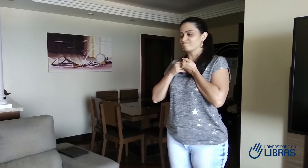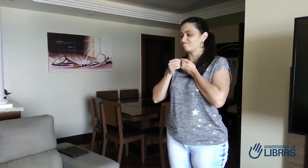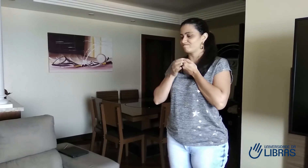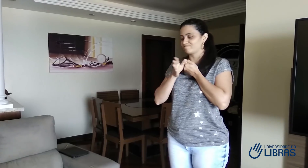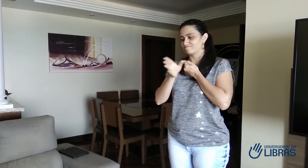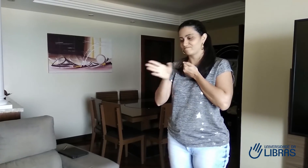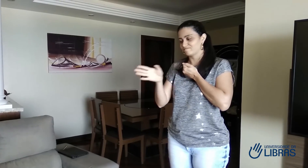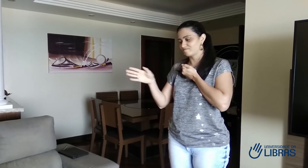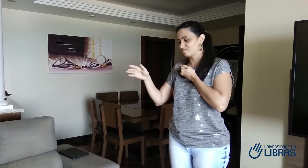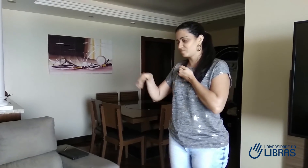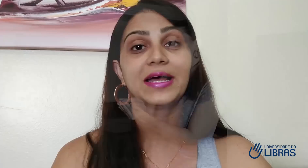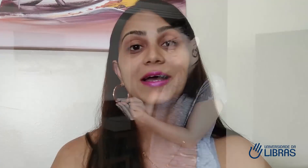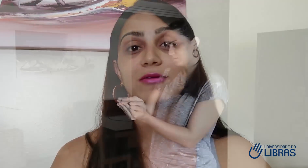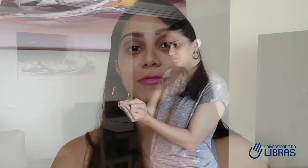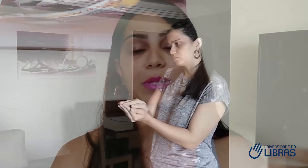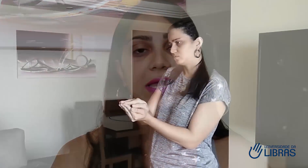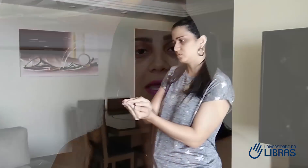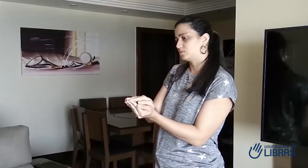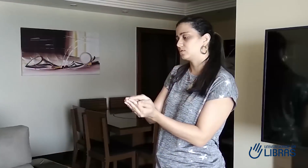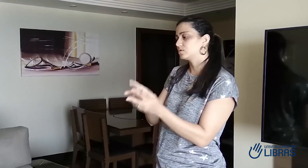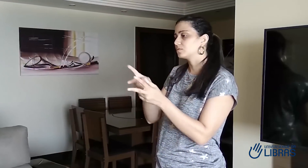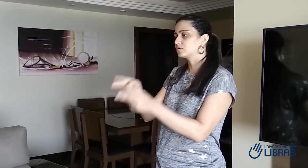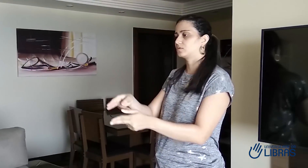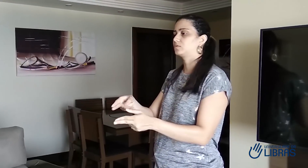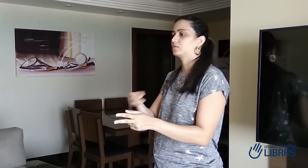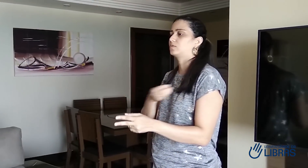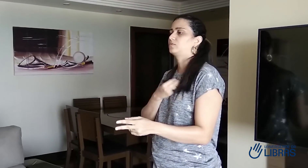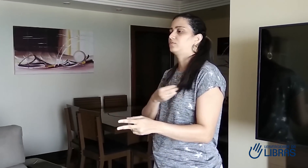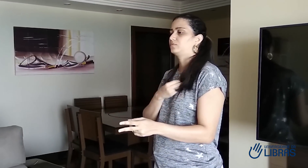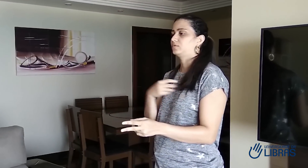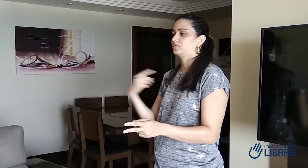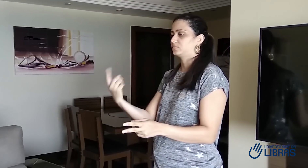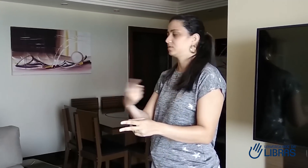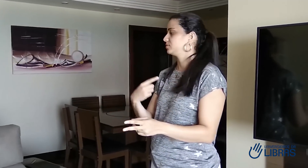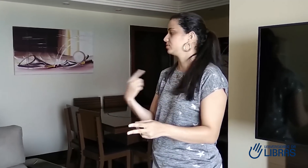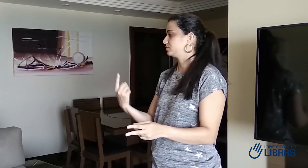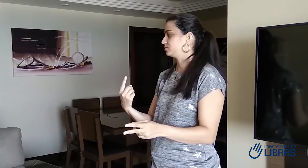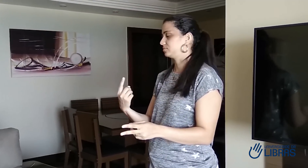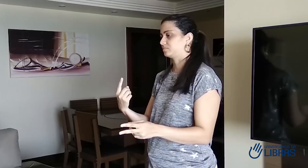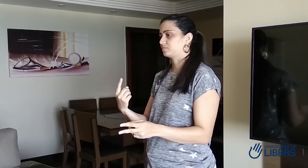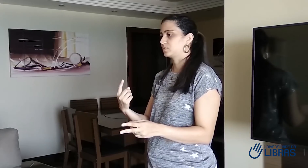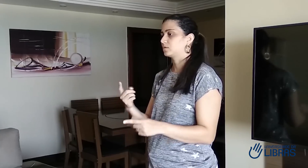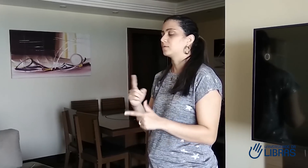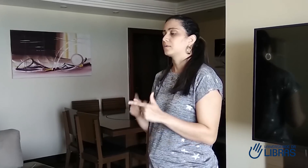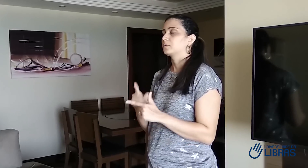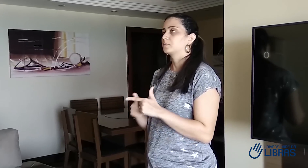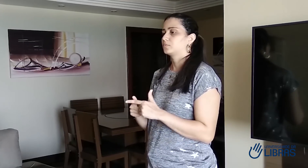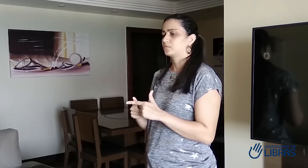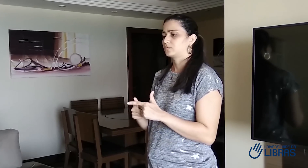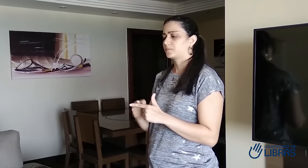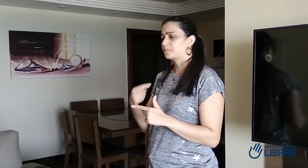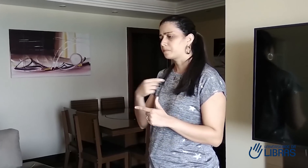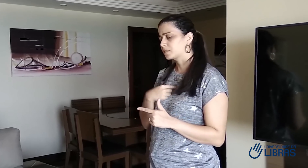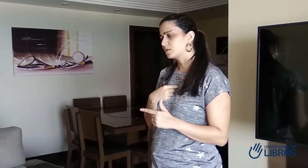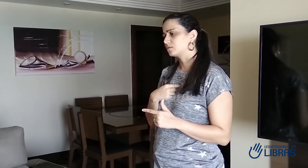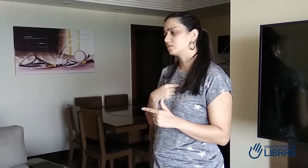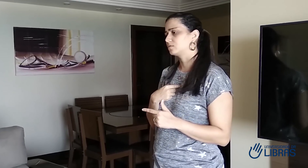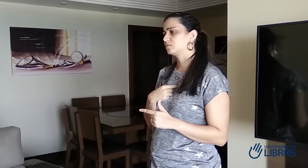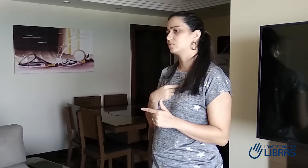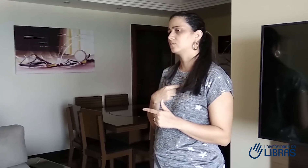metáfora, depois eu fui explanar, eu expliquei. E tudo em Libras, porque tinham 3 surdos e de ouvinte só tinha